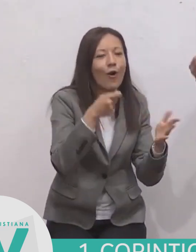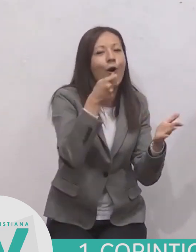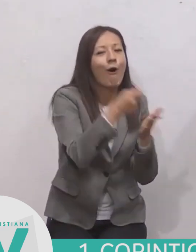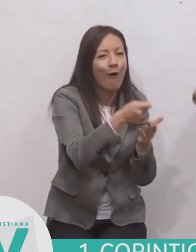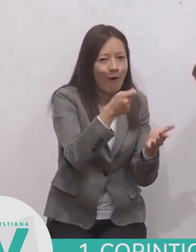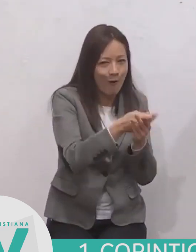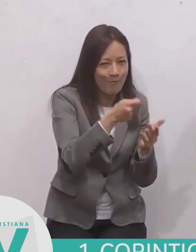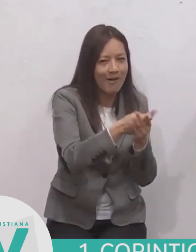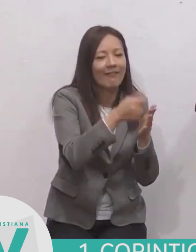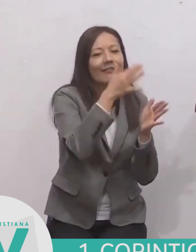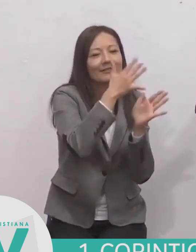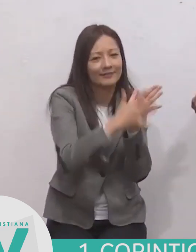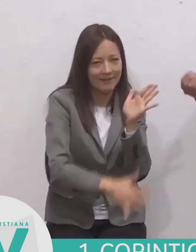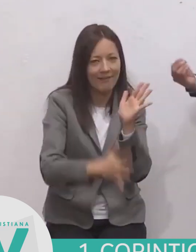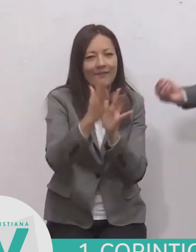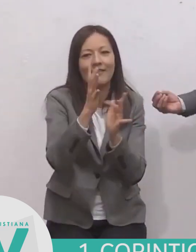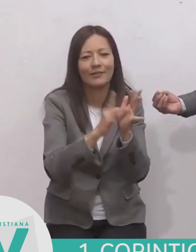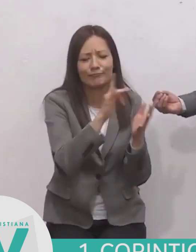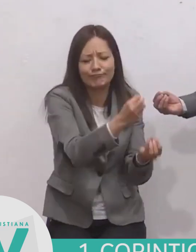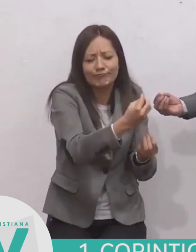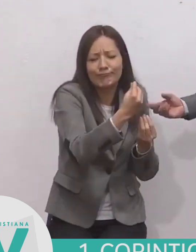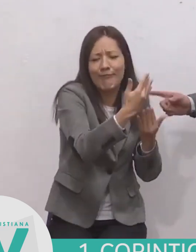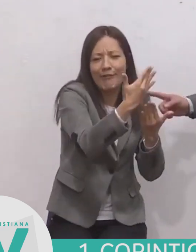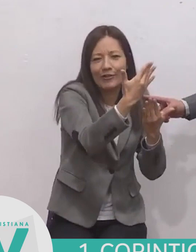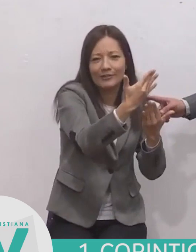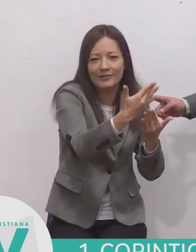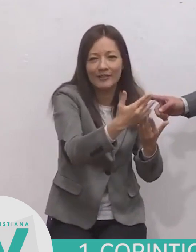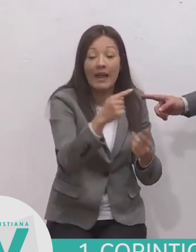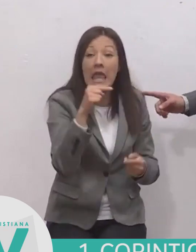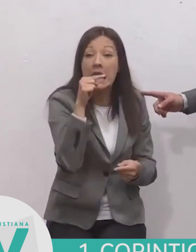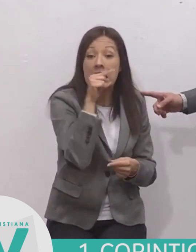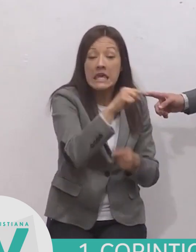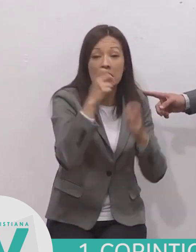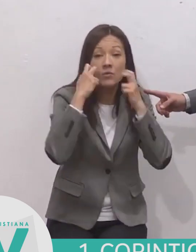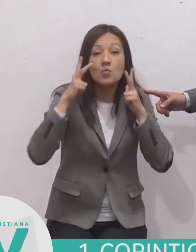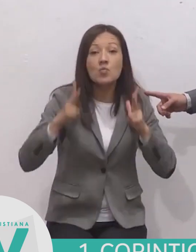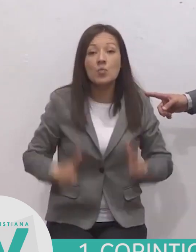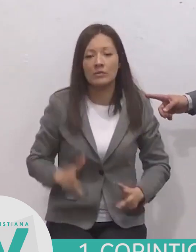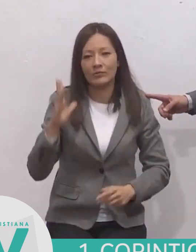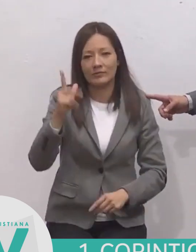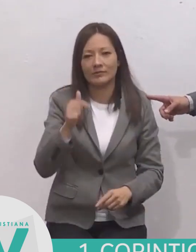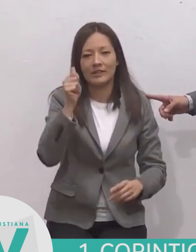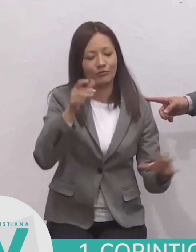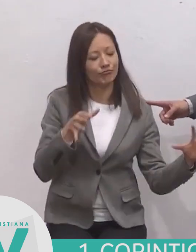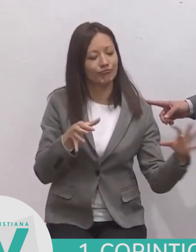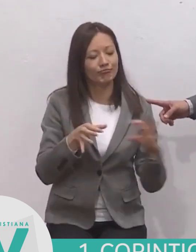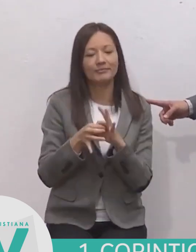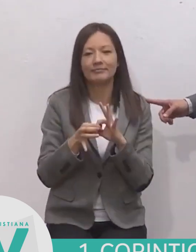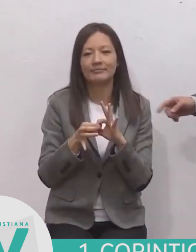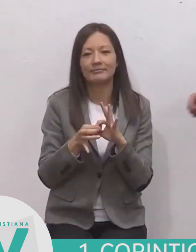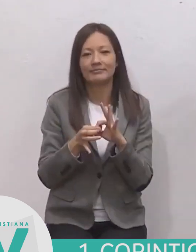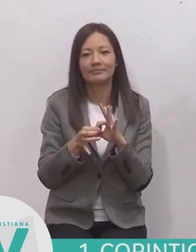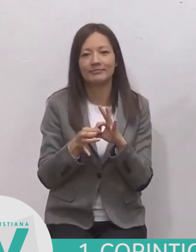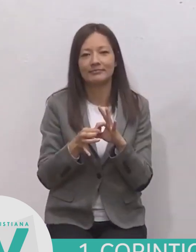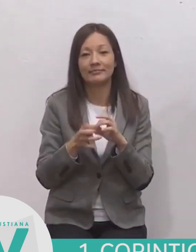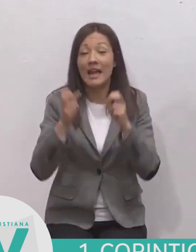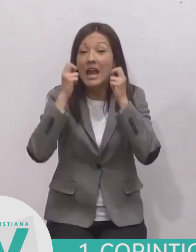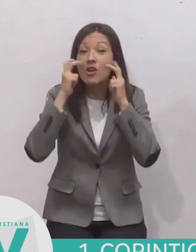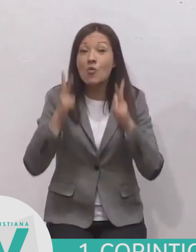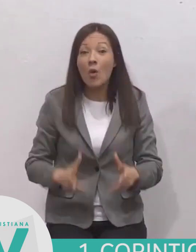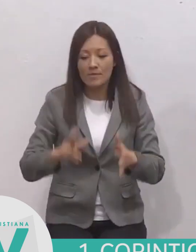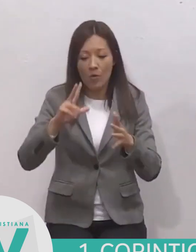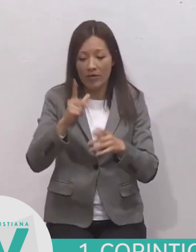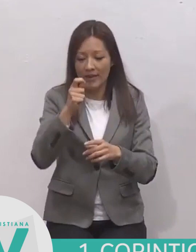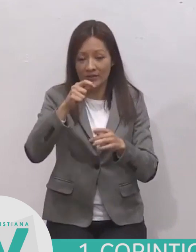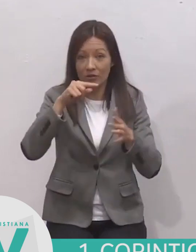con la sangre de Jesús y es valioso. Y él es el cuerpo de Cristo. El cuerpo de Cristo no es el pedazo de